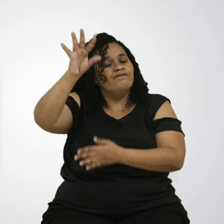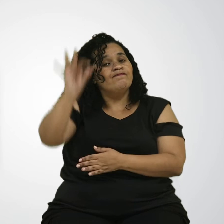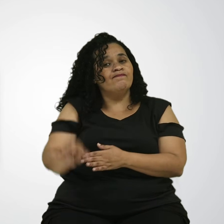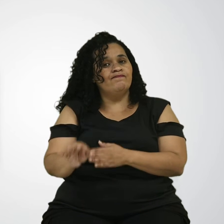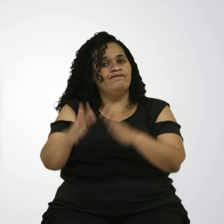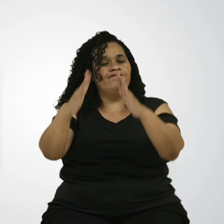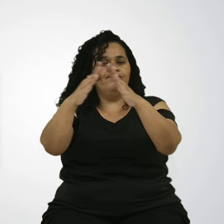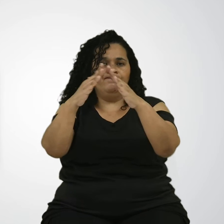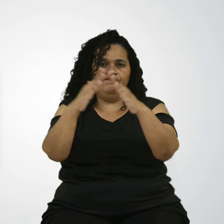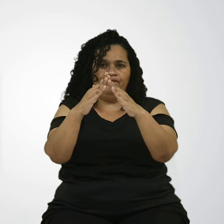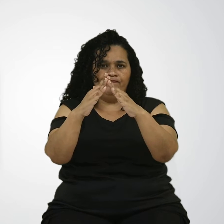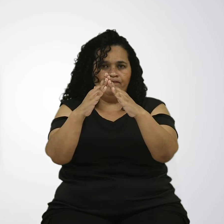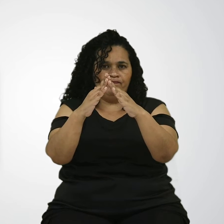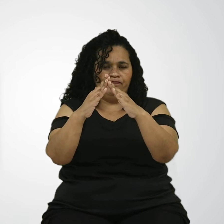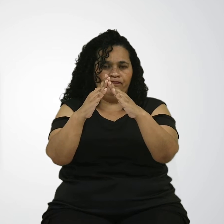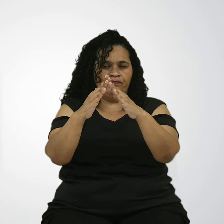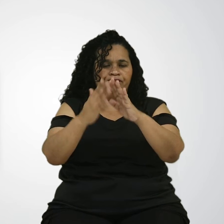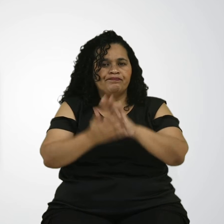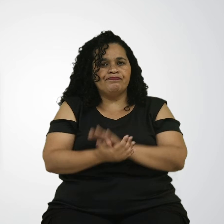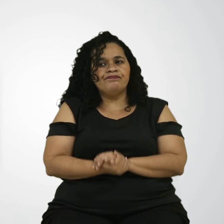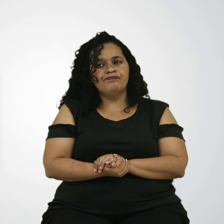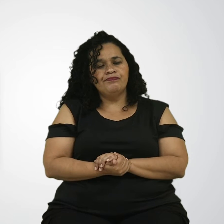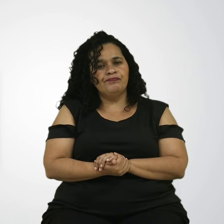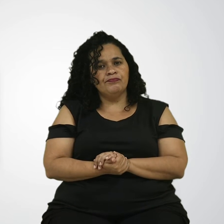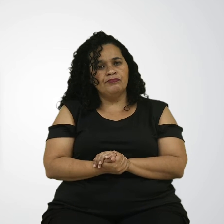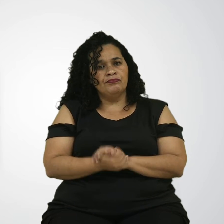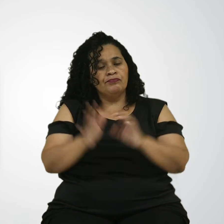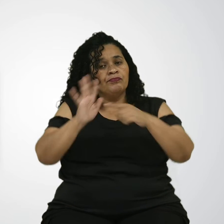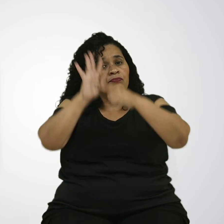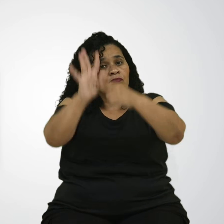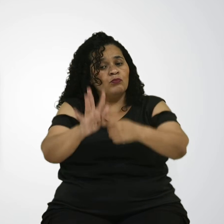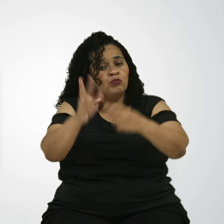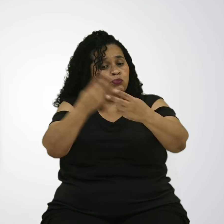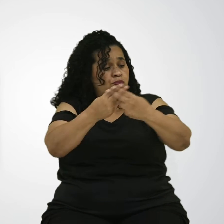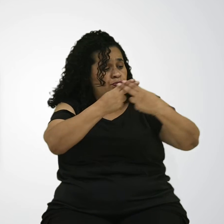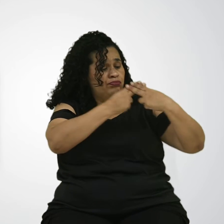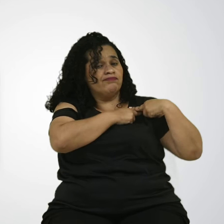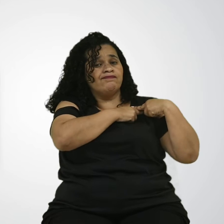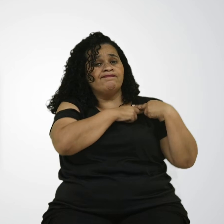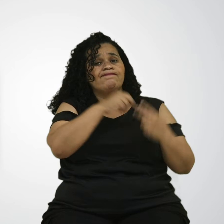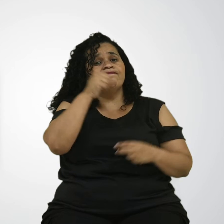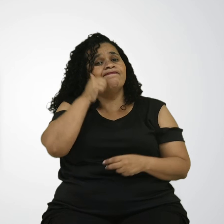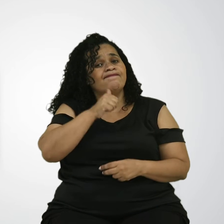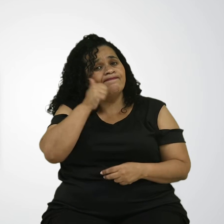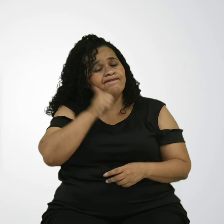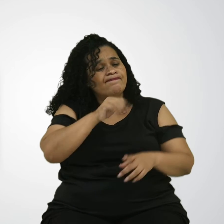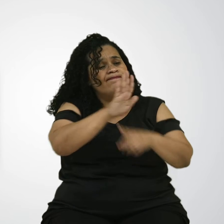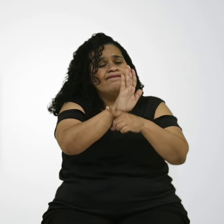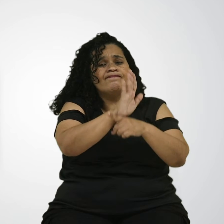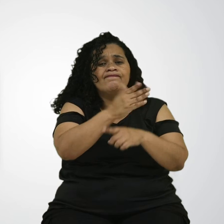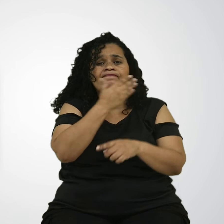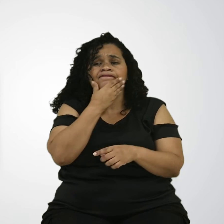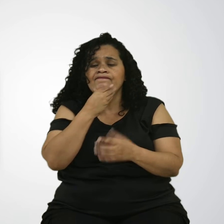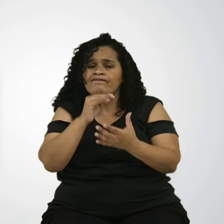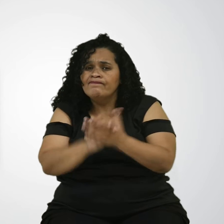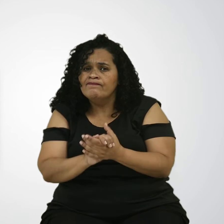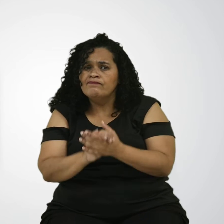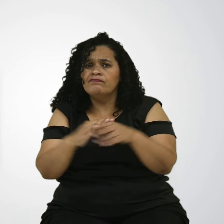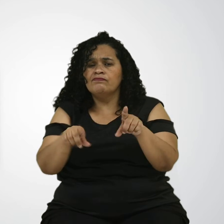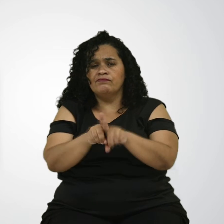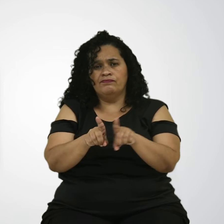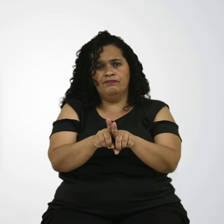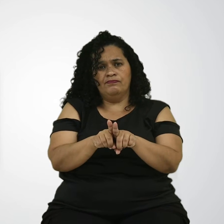Né? Então, cumprindo o seu papel, ajudando o seu marido, contribuindo no lar. Seu marido não pode fazer